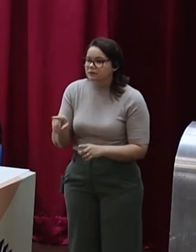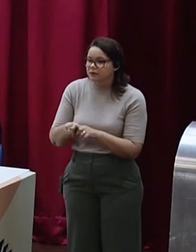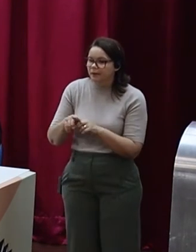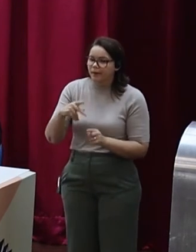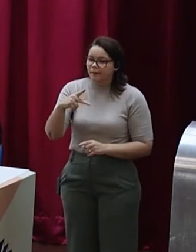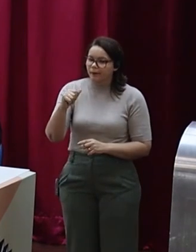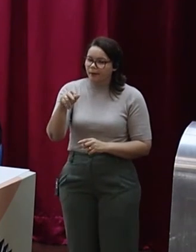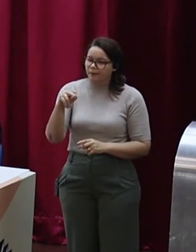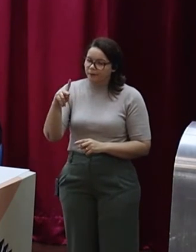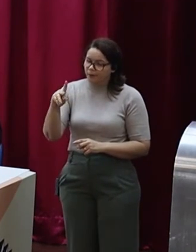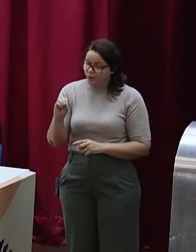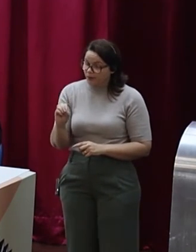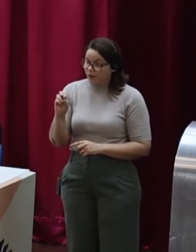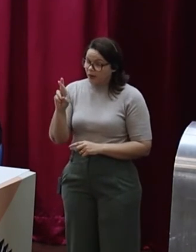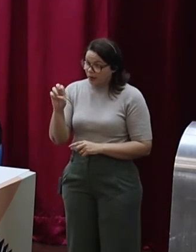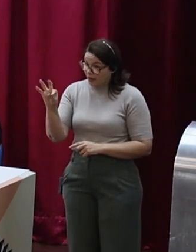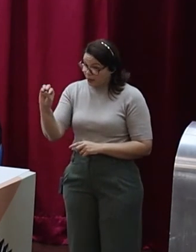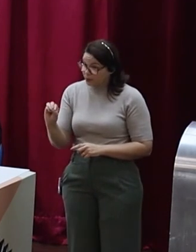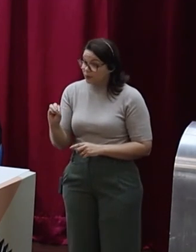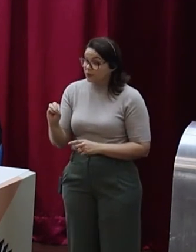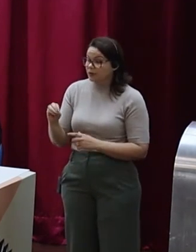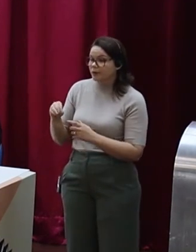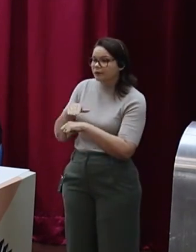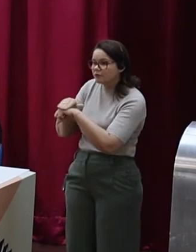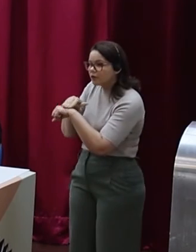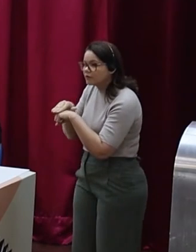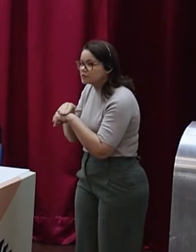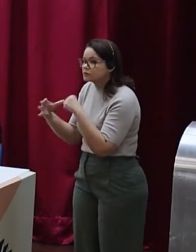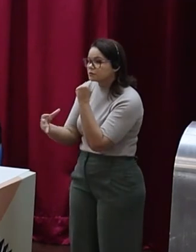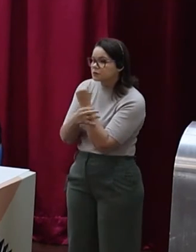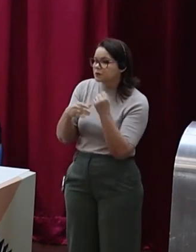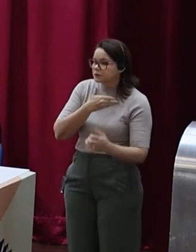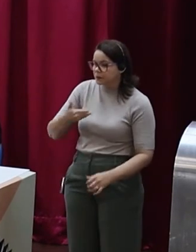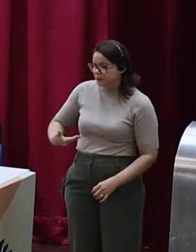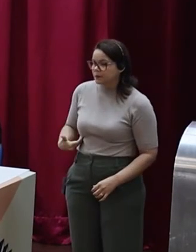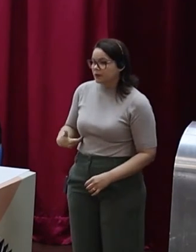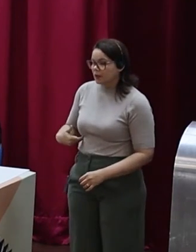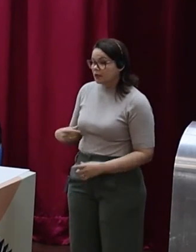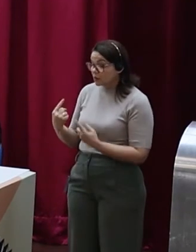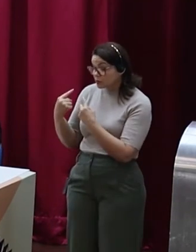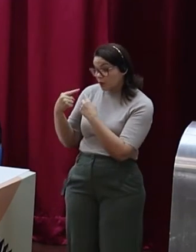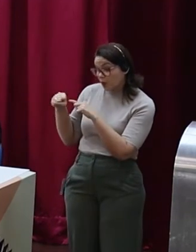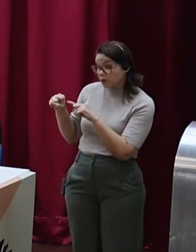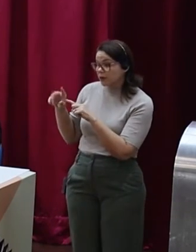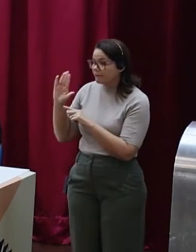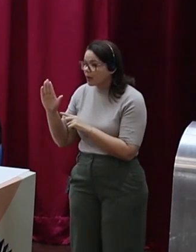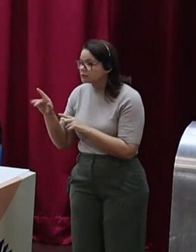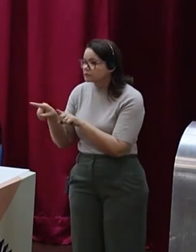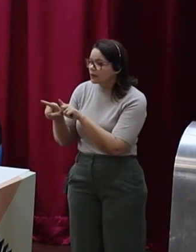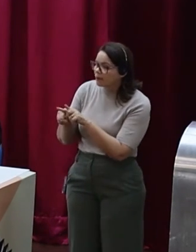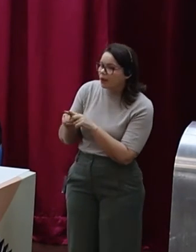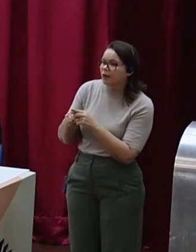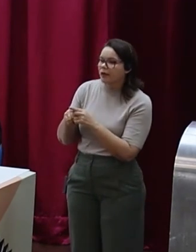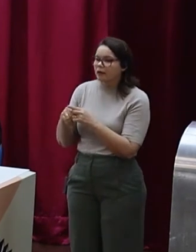conversando com o Flávio Dino no Complexo da Maré sobre segurança pública, né? Então, tem, assim, eles são contra, mas eles também dialogam e